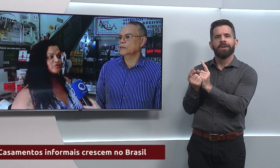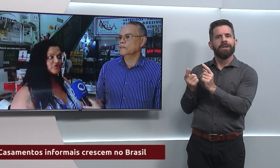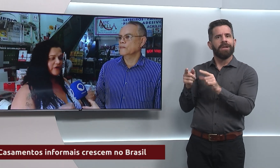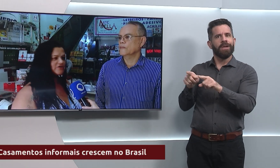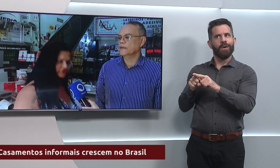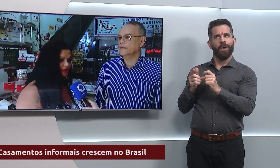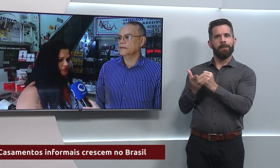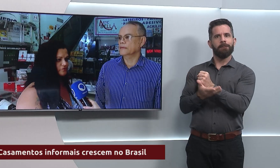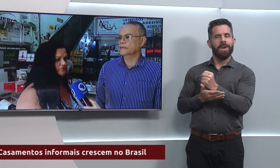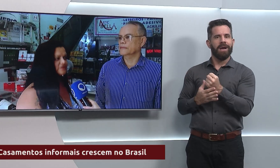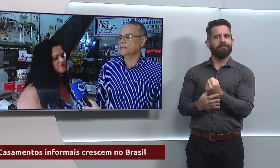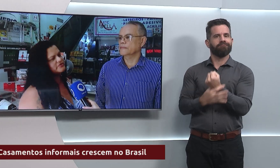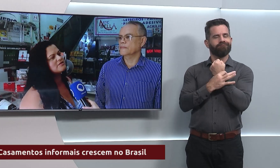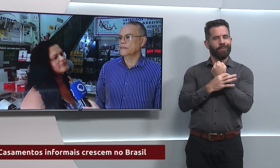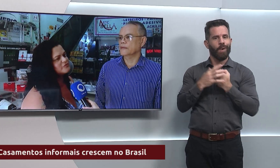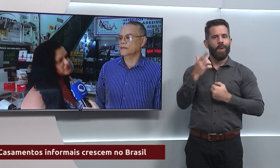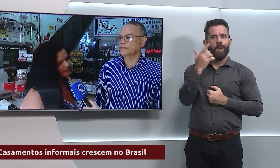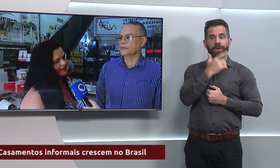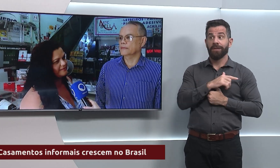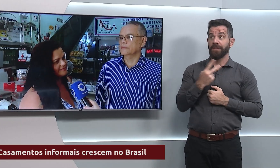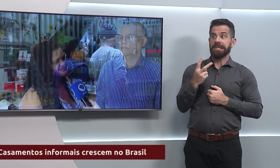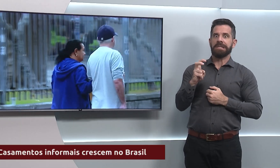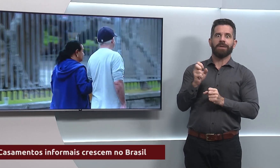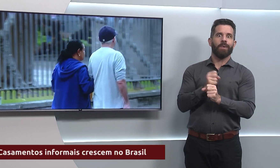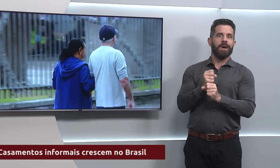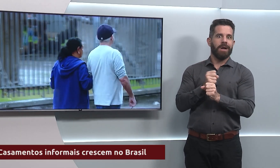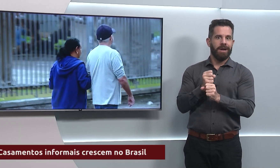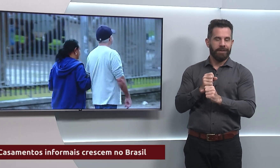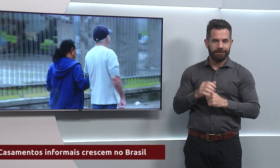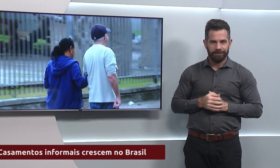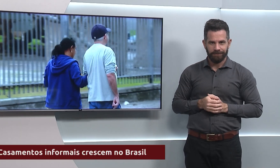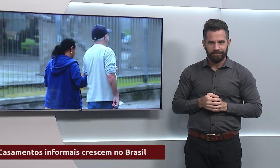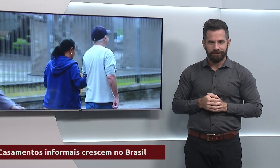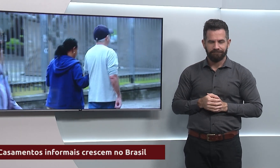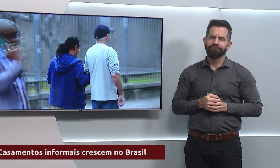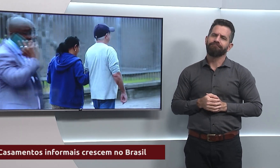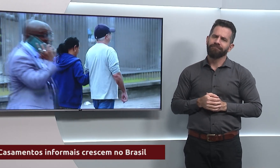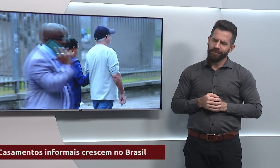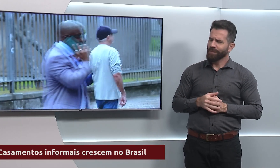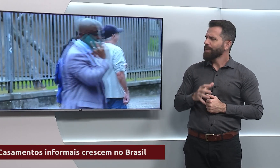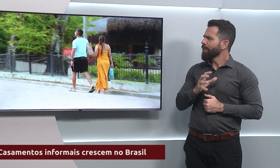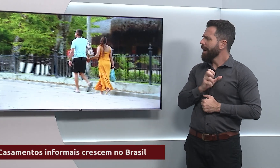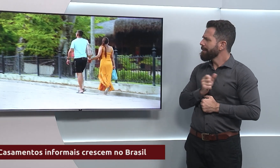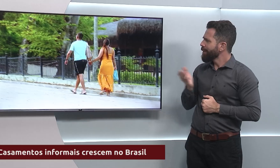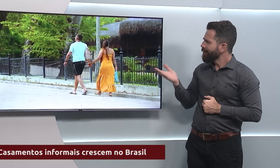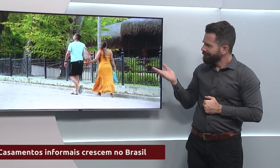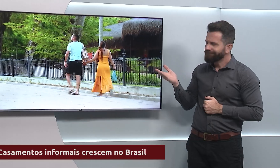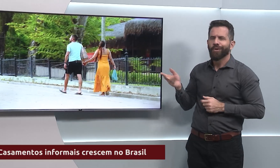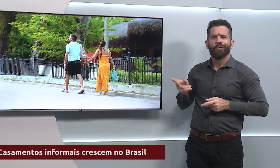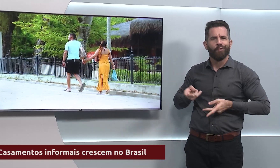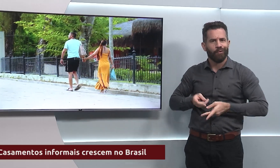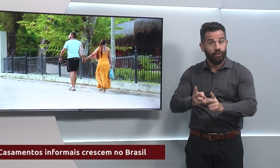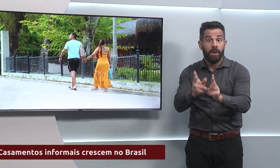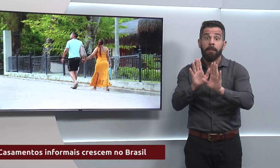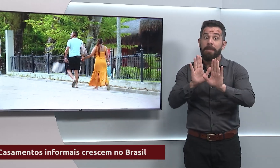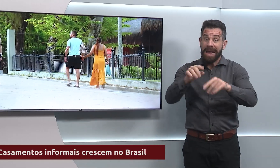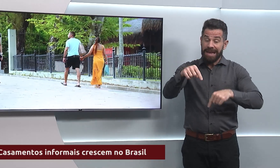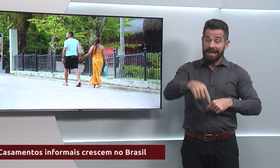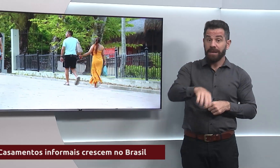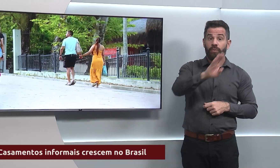faz estar junto esses 25 anos também. O amor continua o mesmo, mas o Brasil viveu uma transformação